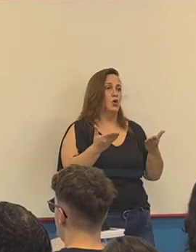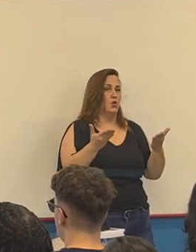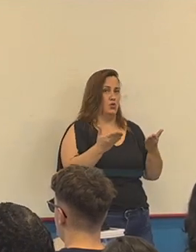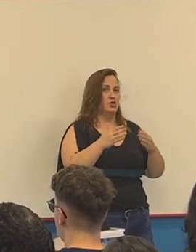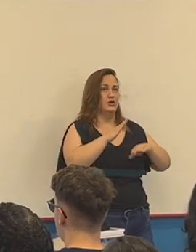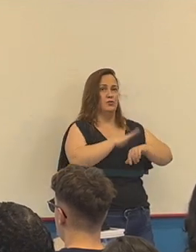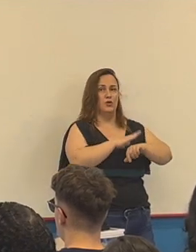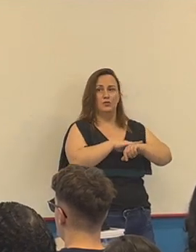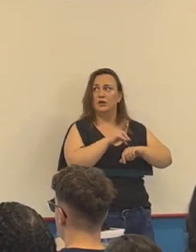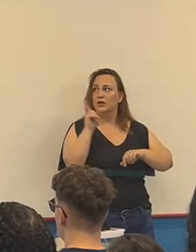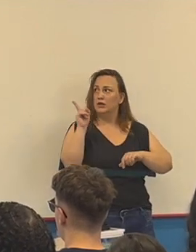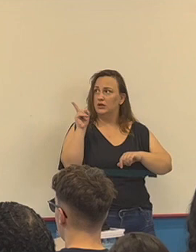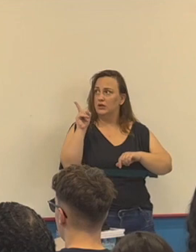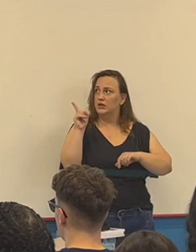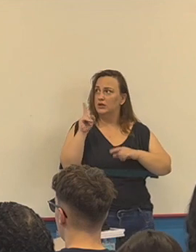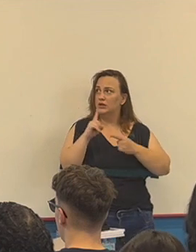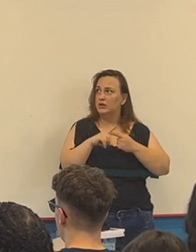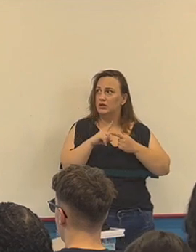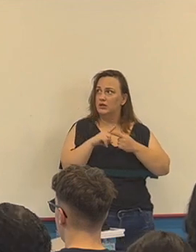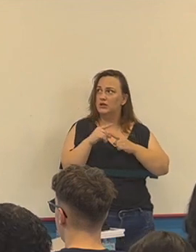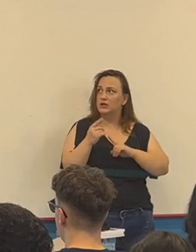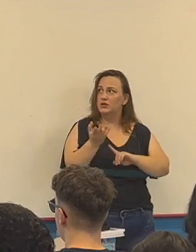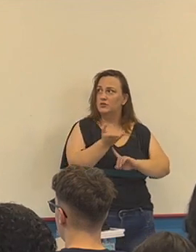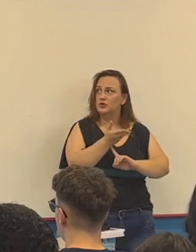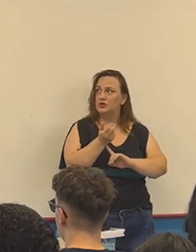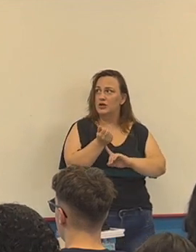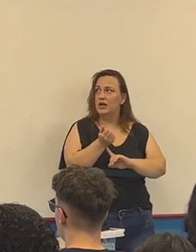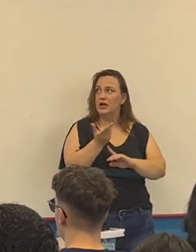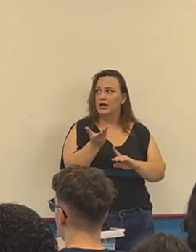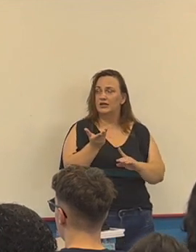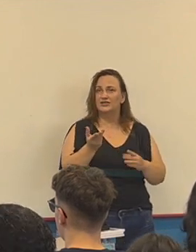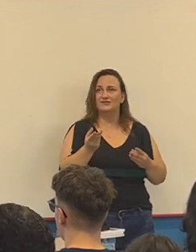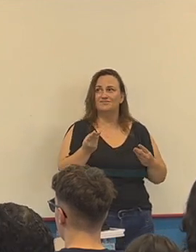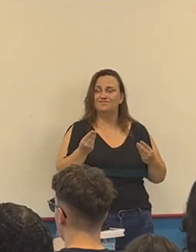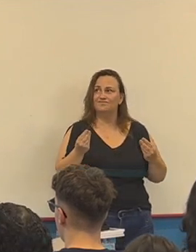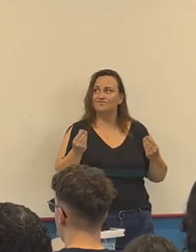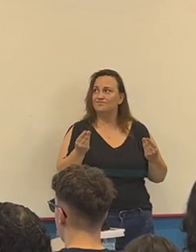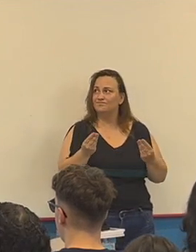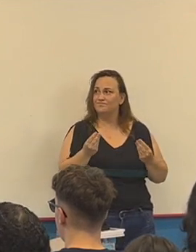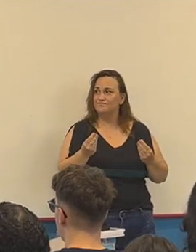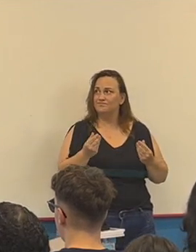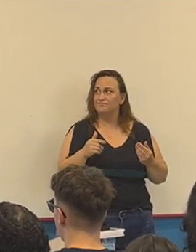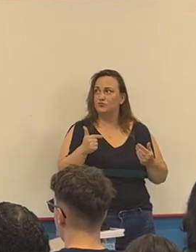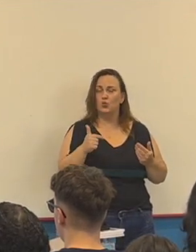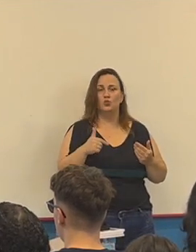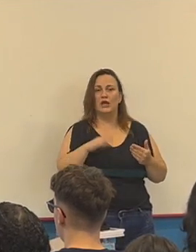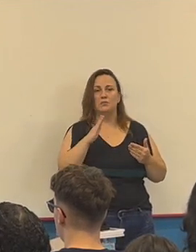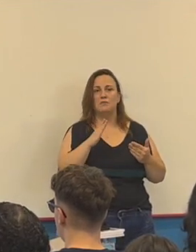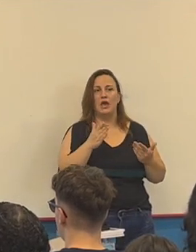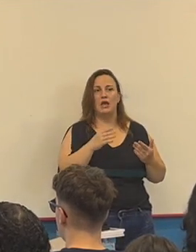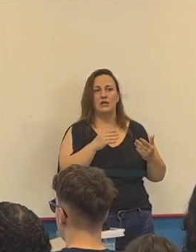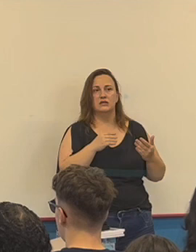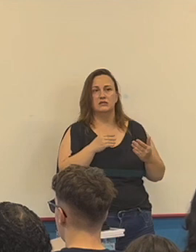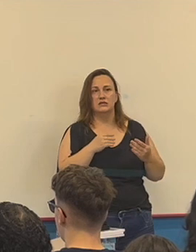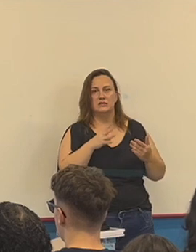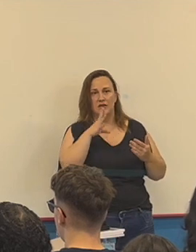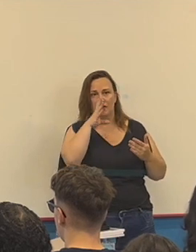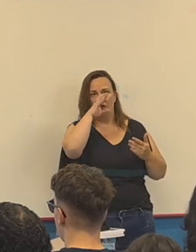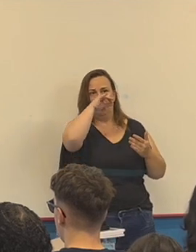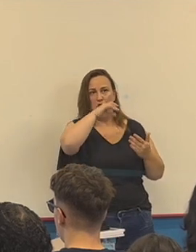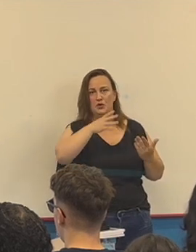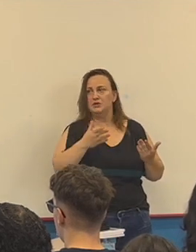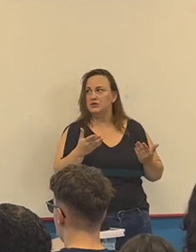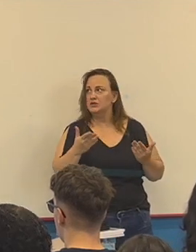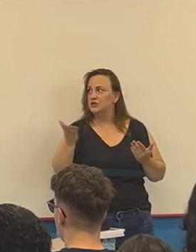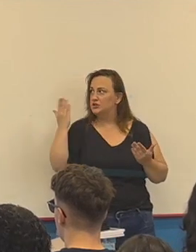de arte é meio que, né, que perdeu a potência. Entendeu? Naquela época, tinha ainda